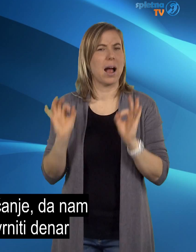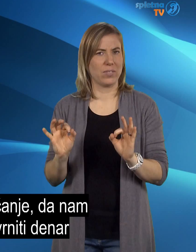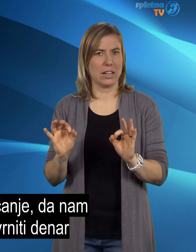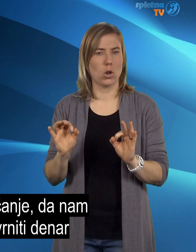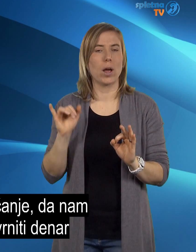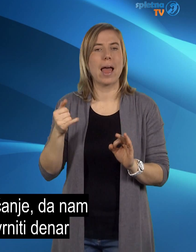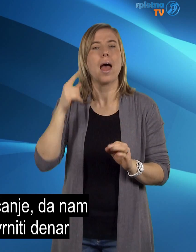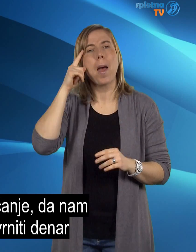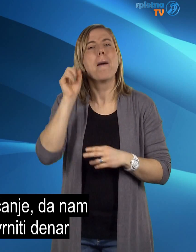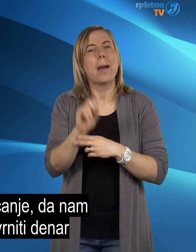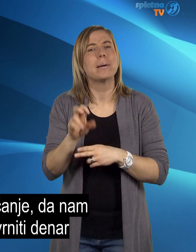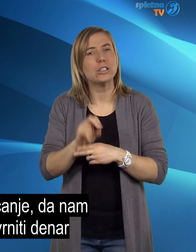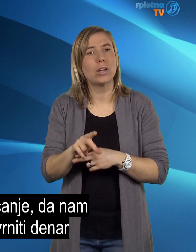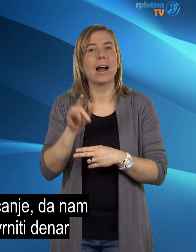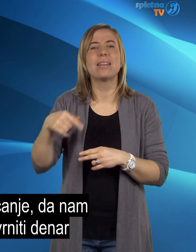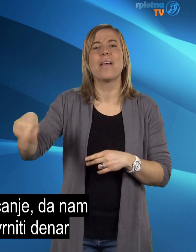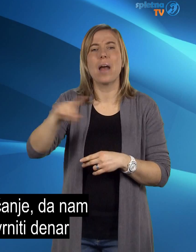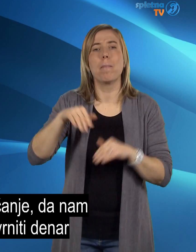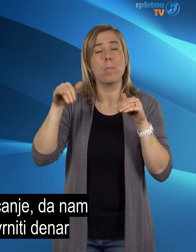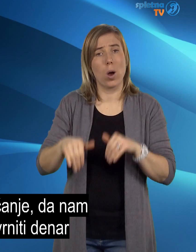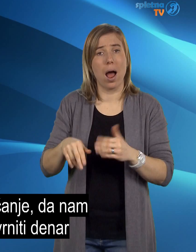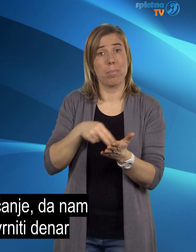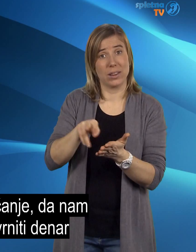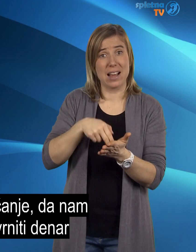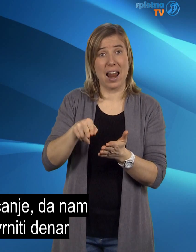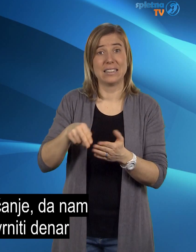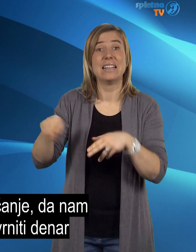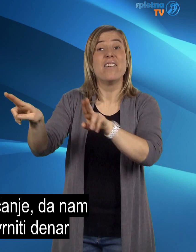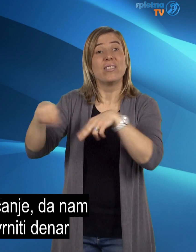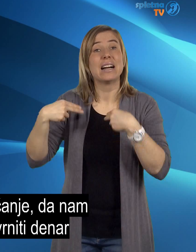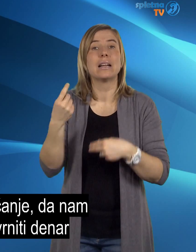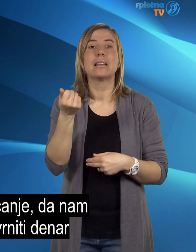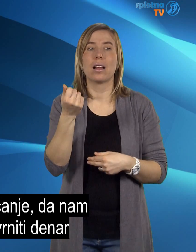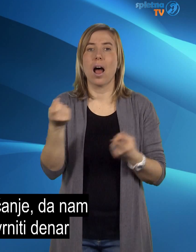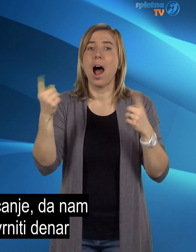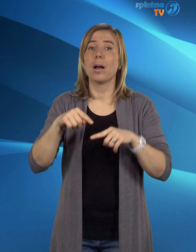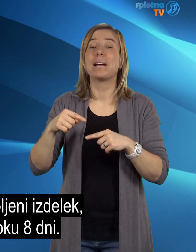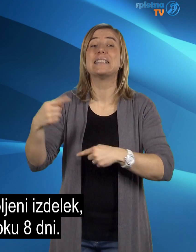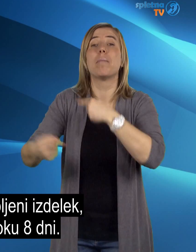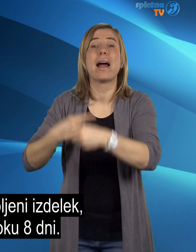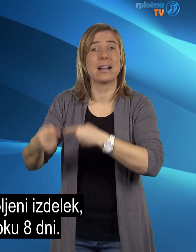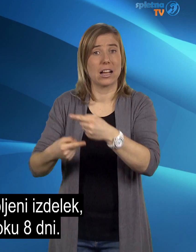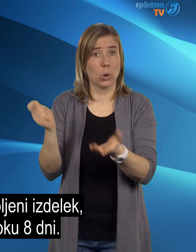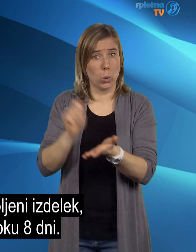Nepravilno je prepričanje, da nam mora prodajalec vrniti denar ali pa zamenjati kupljeni izdelek, če ga vrnete v roku 8 dni.